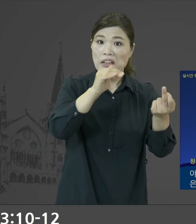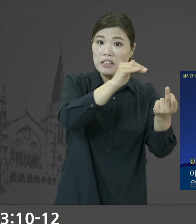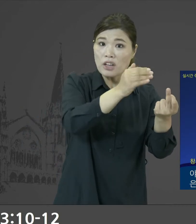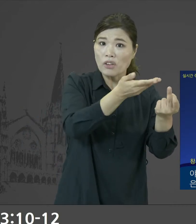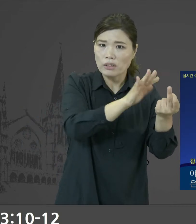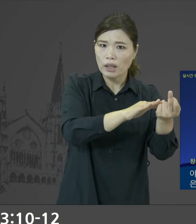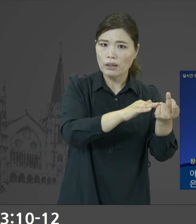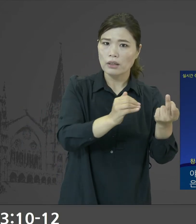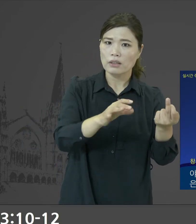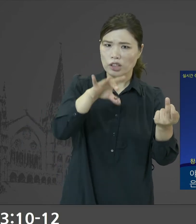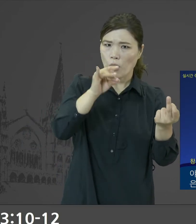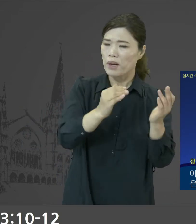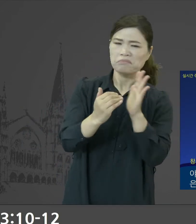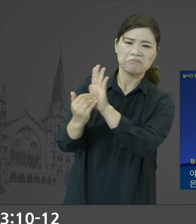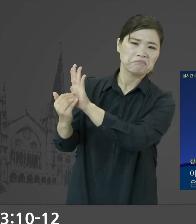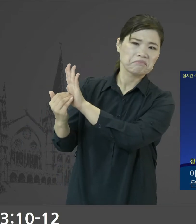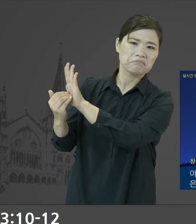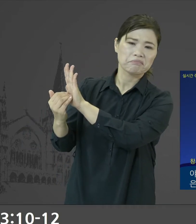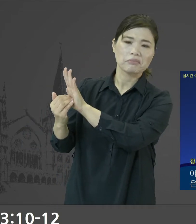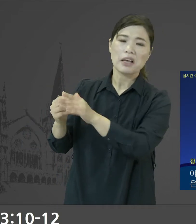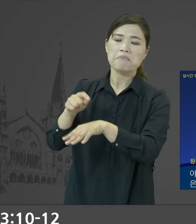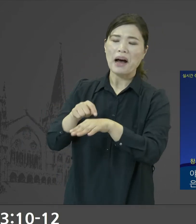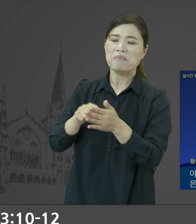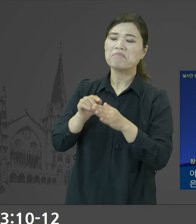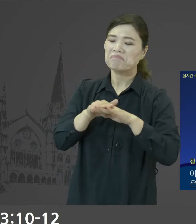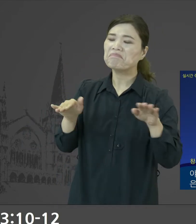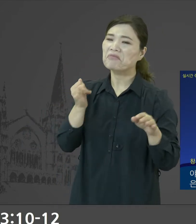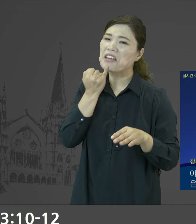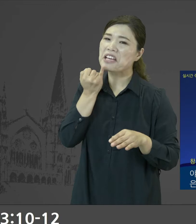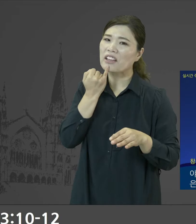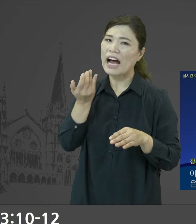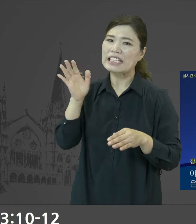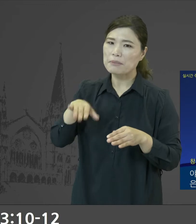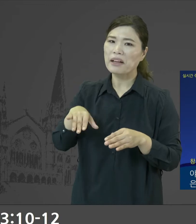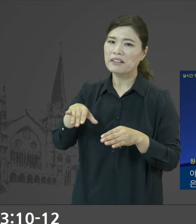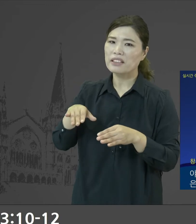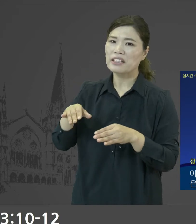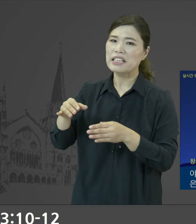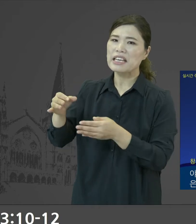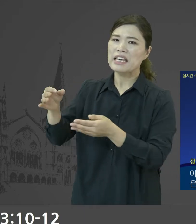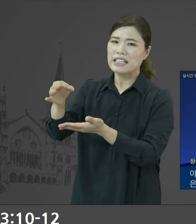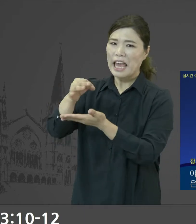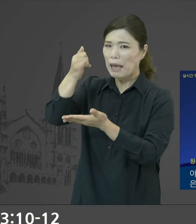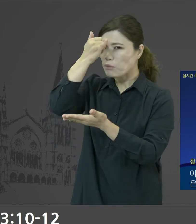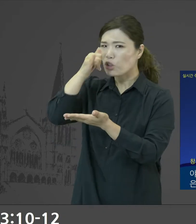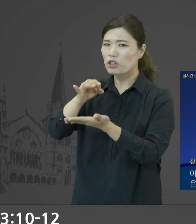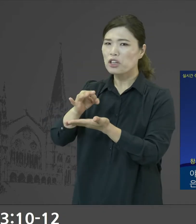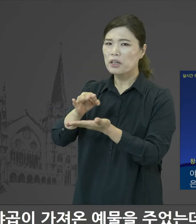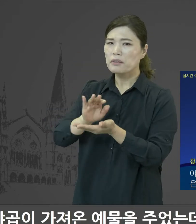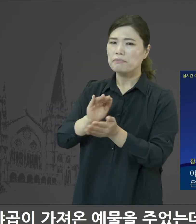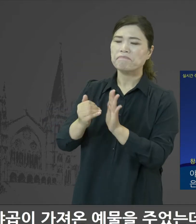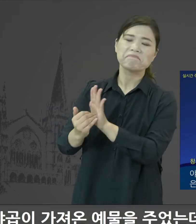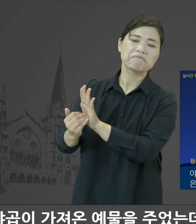받지 않겠다고 얘기합니다. 마음은 다 풀어졌는데 예물은 받지 않겠다고 얘기합니다. 그러나